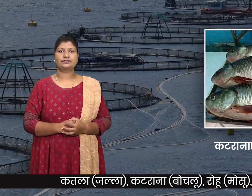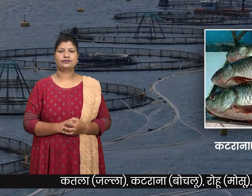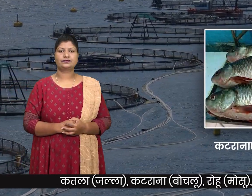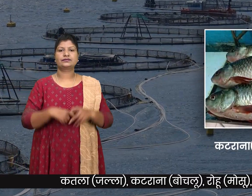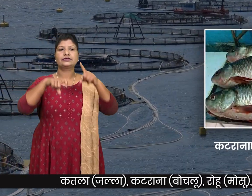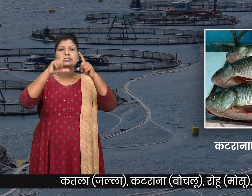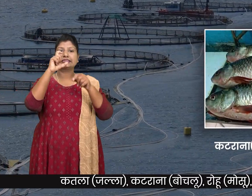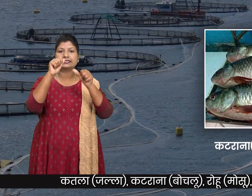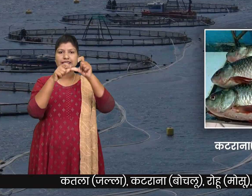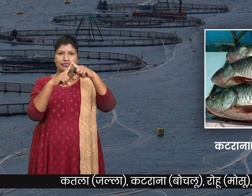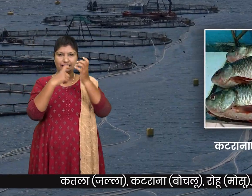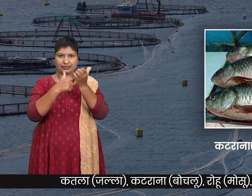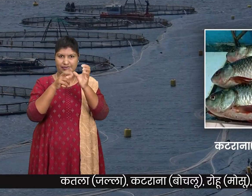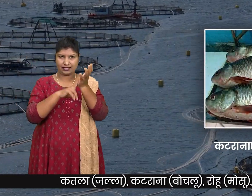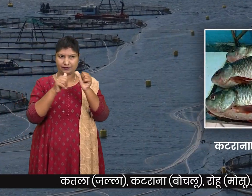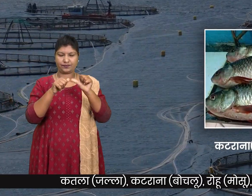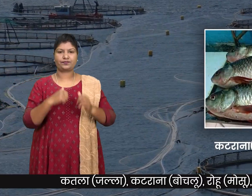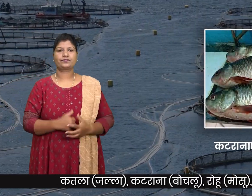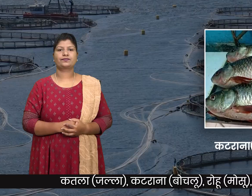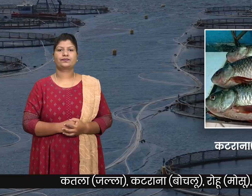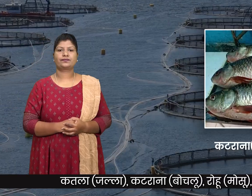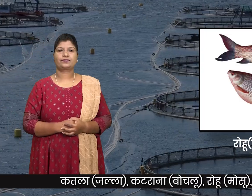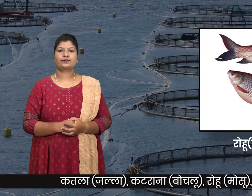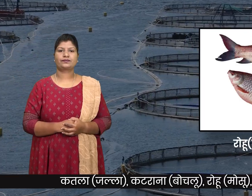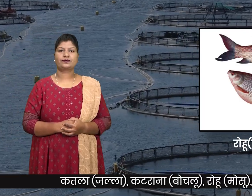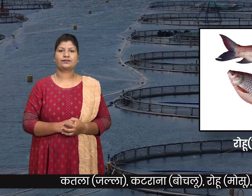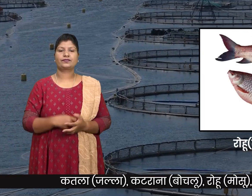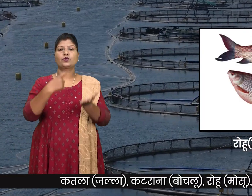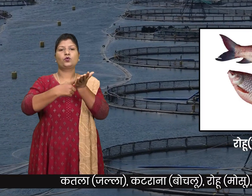रोहू, मोसू, सीर, वंजीरम